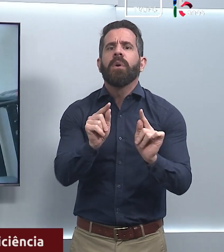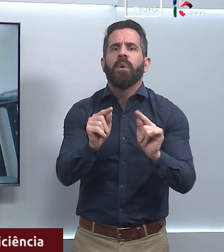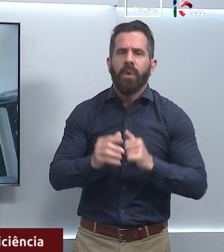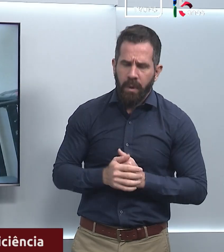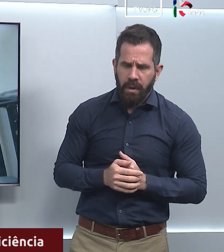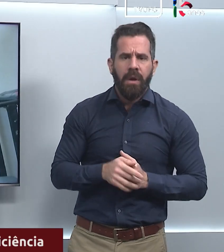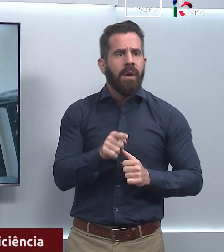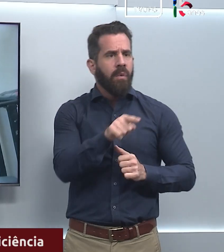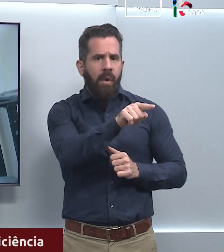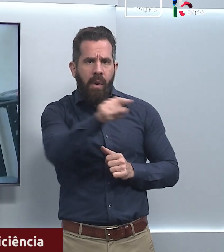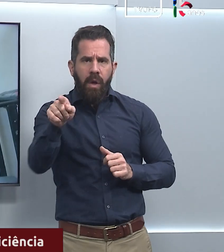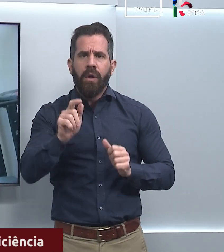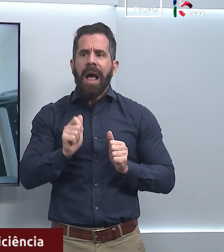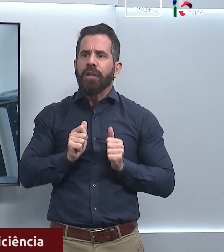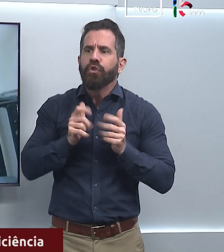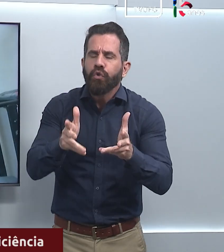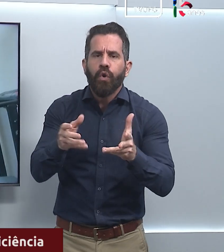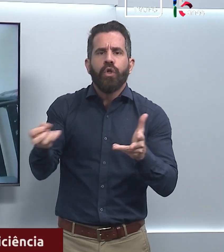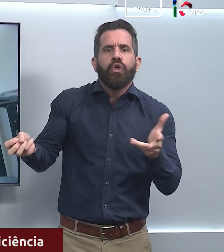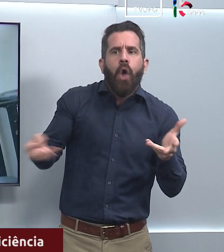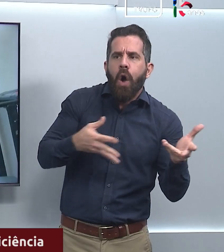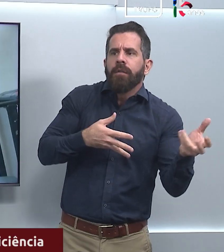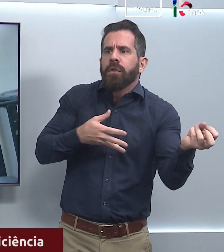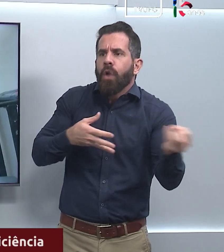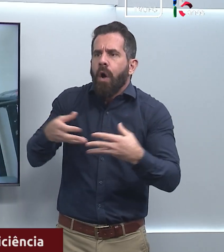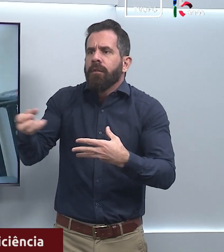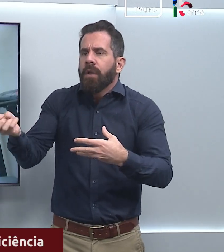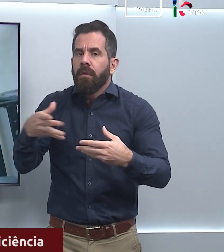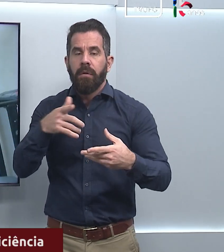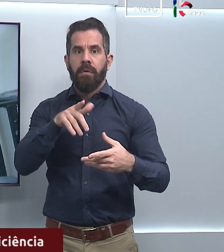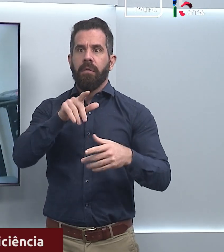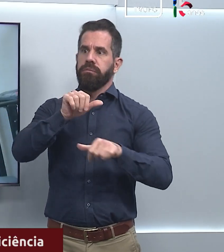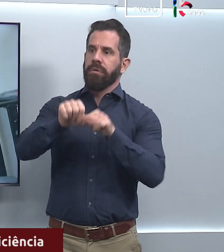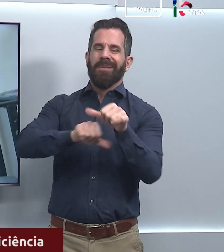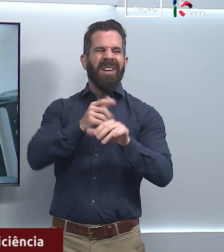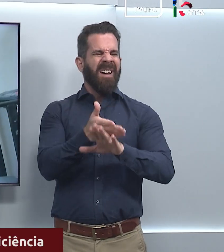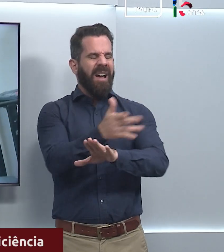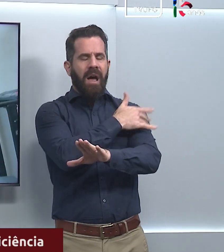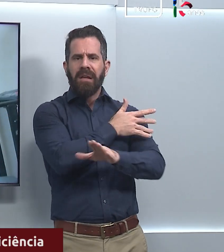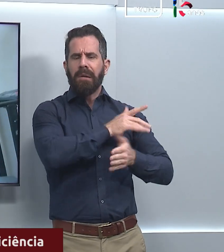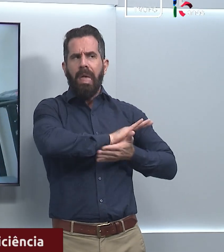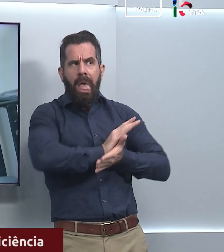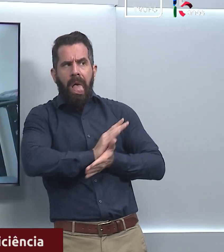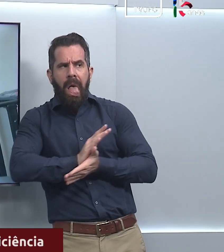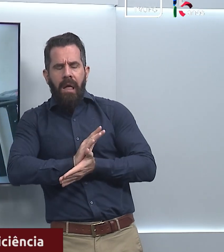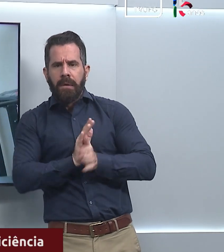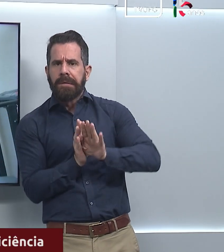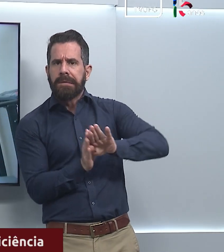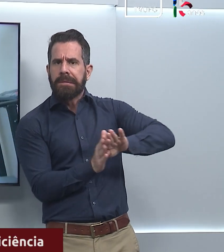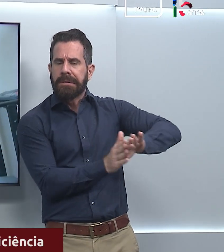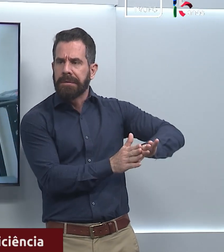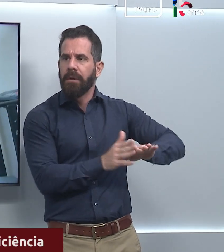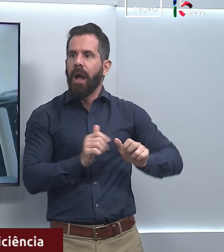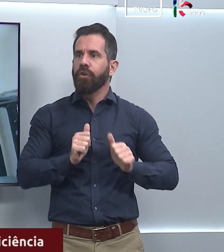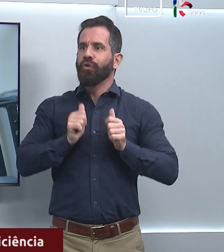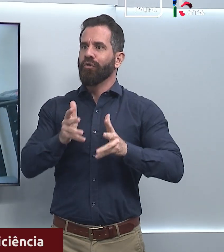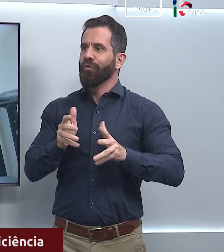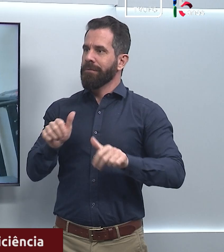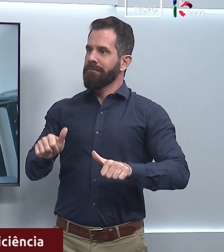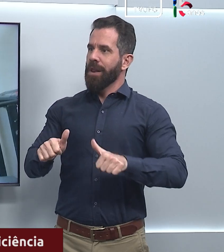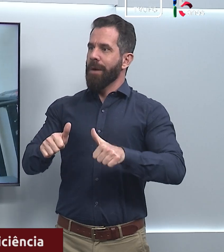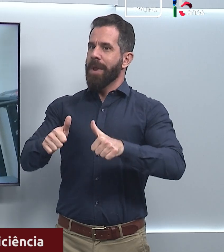novas atitudes para você substituir pelas más atitudes. Então, eu dou um exemplo assim, muito